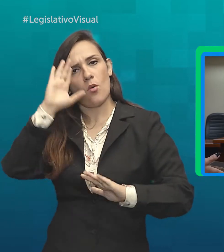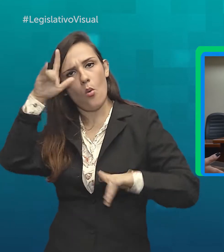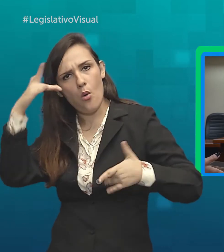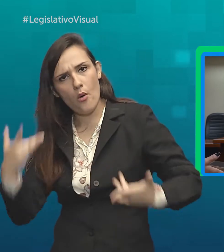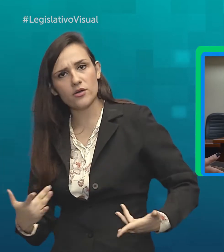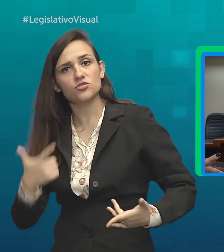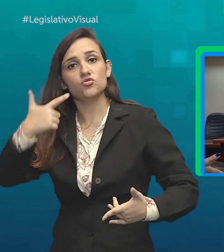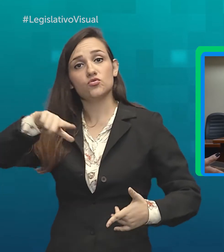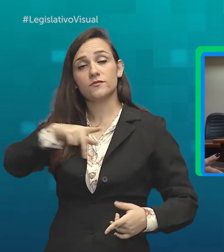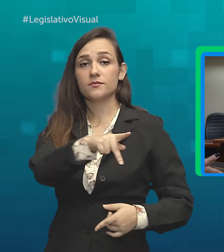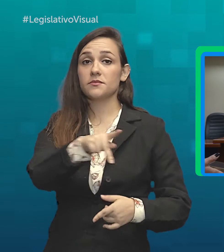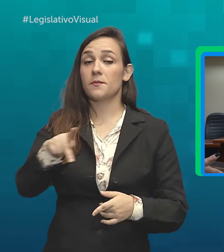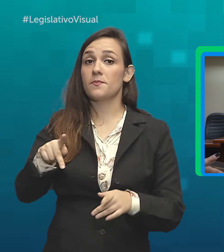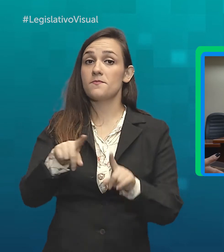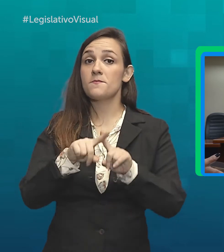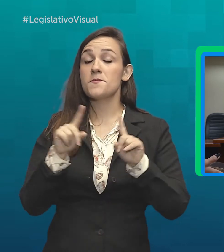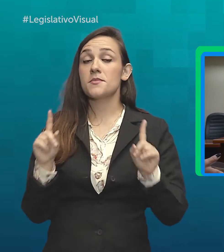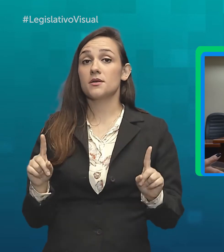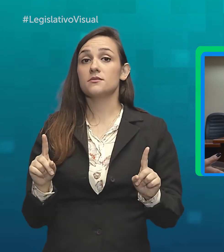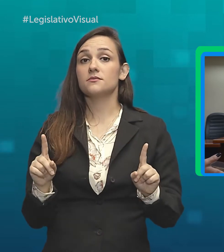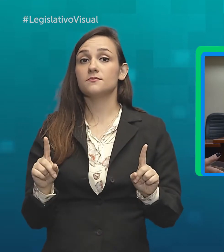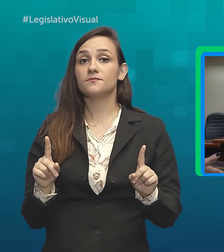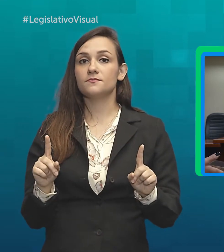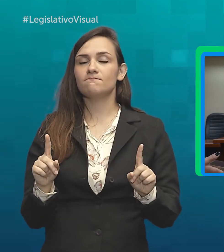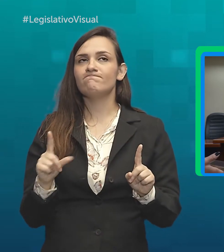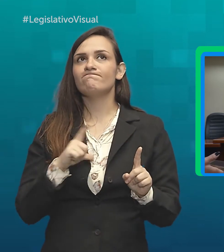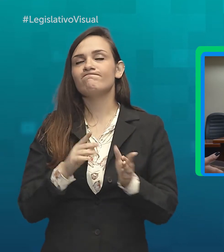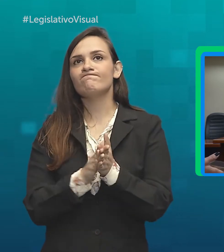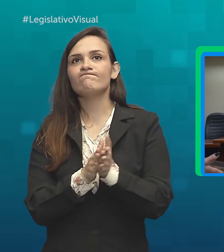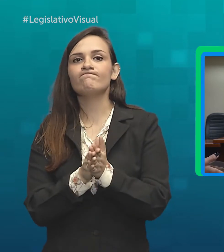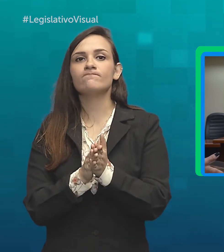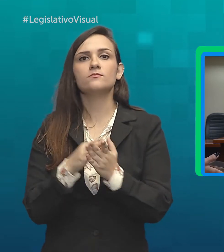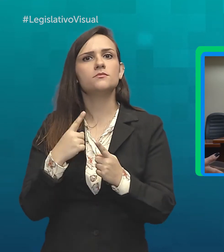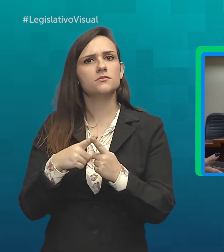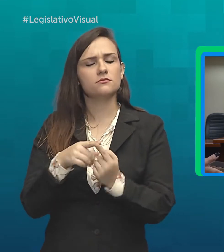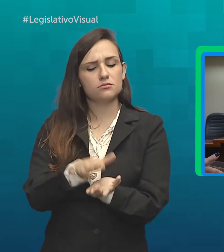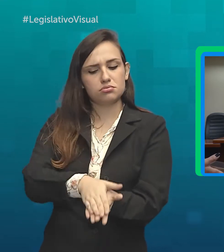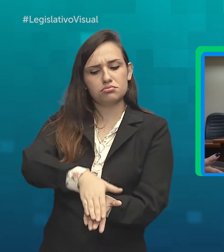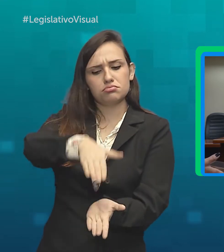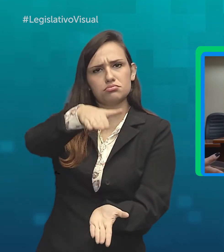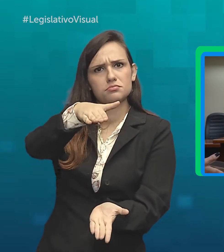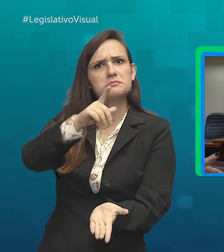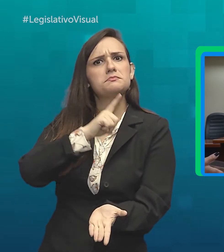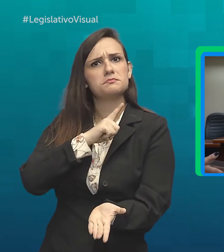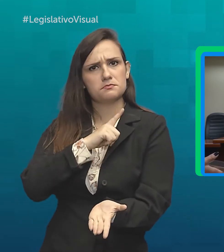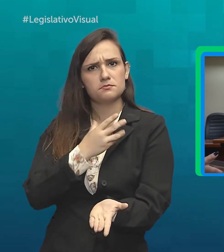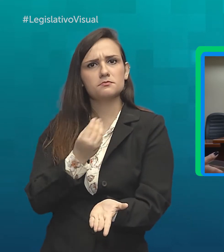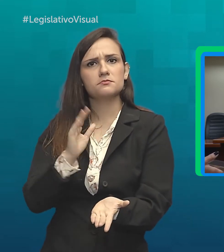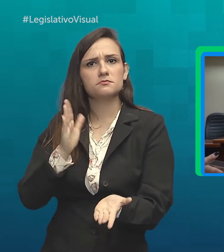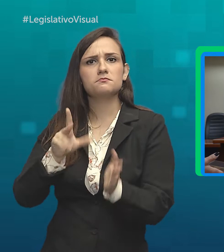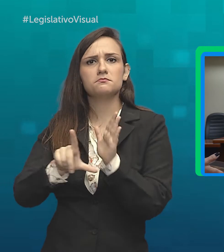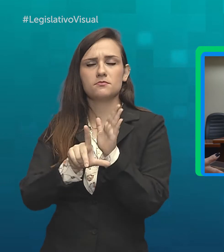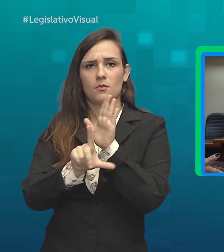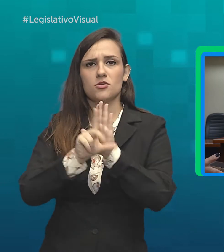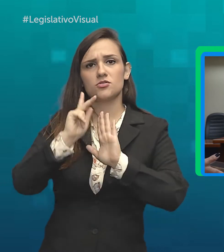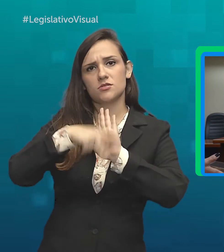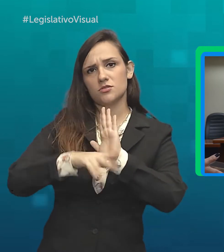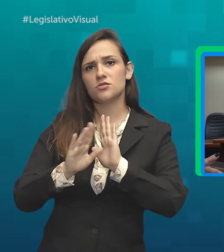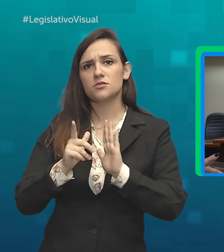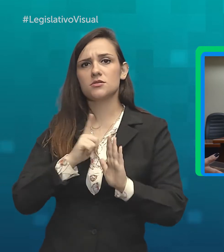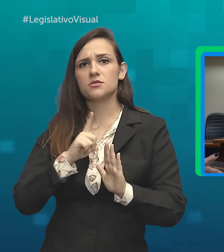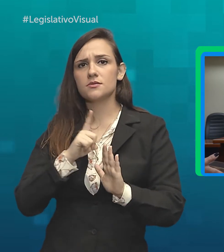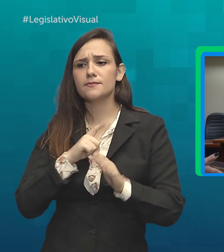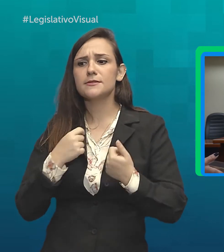e Justiça, e eu me sinto honrado em poder presidi-la novamente, mas tinha uma grande expectativa devido ao grande número de projetos que já se